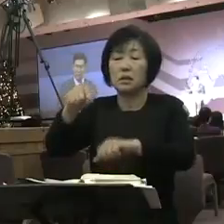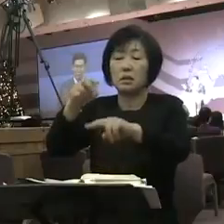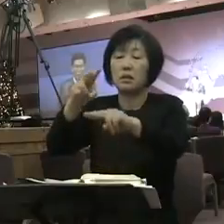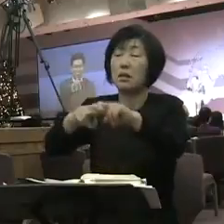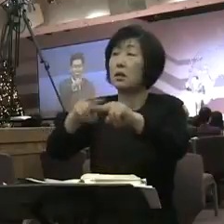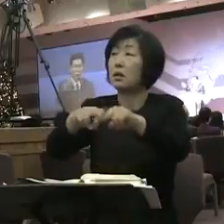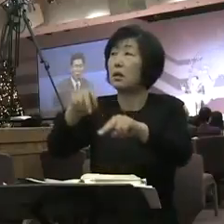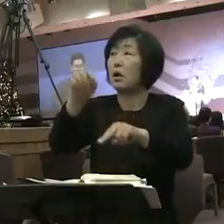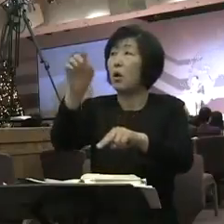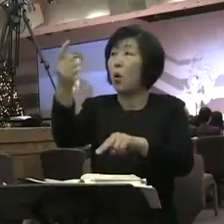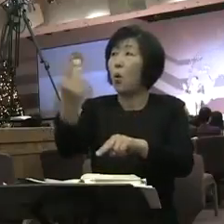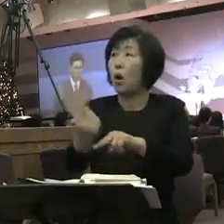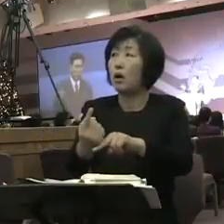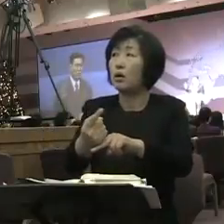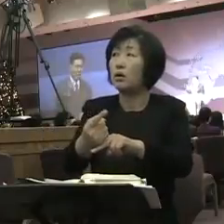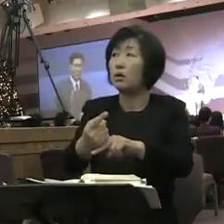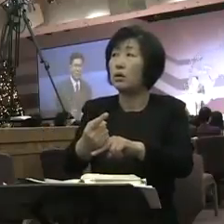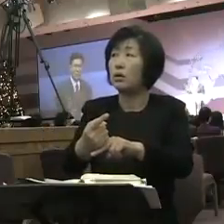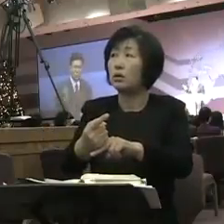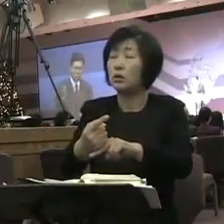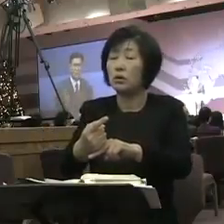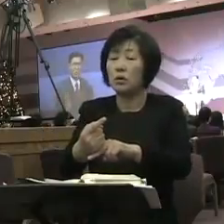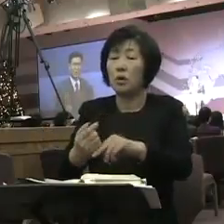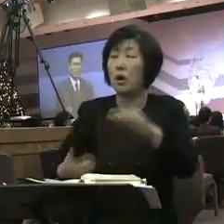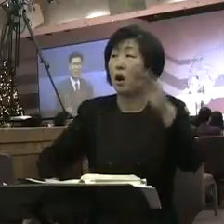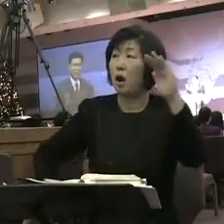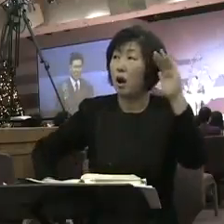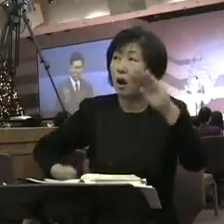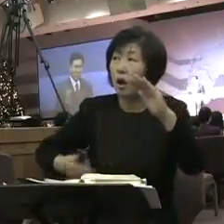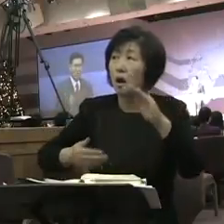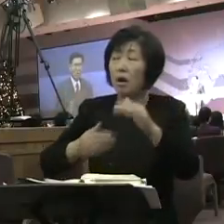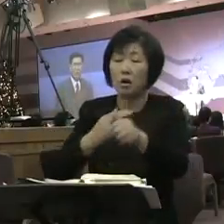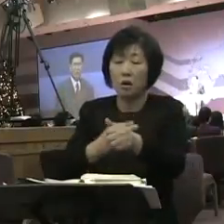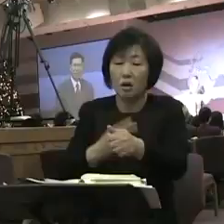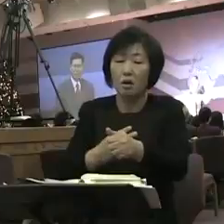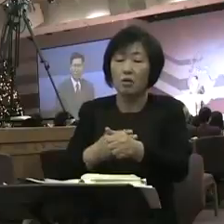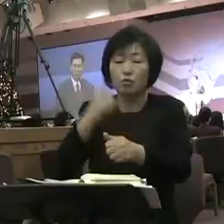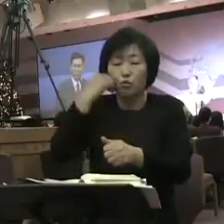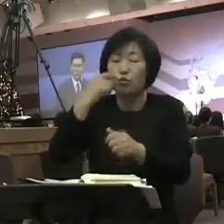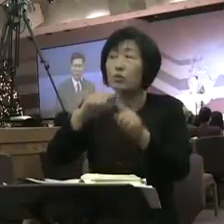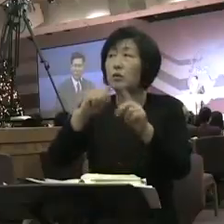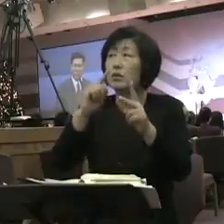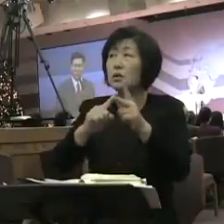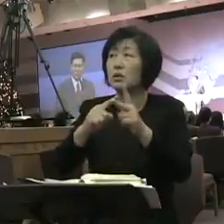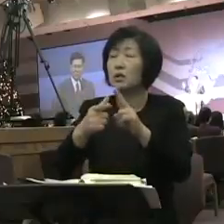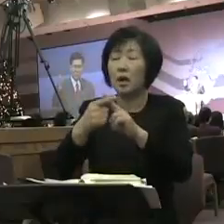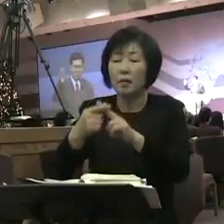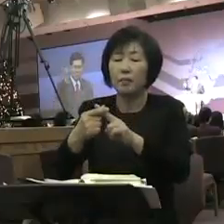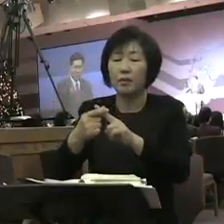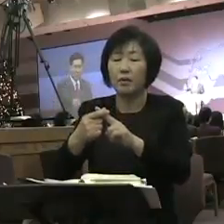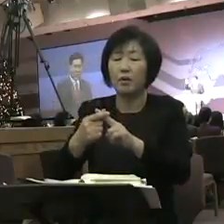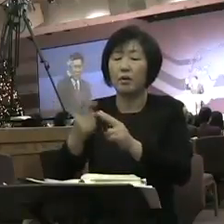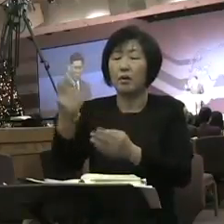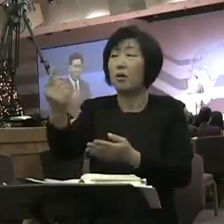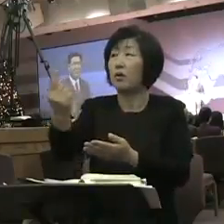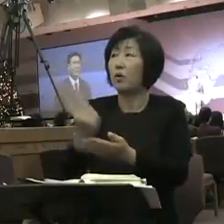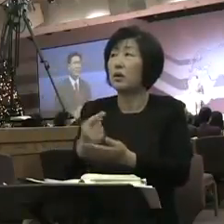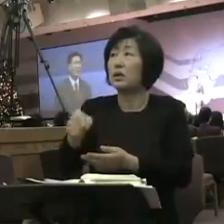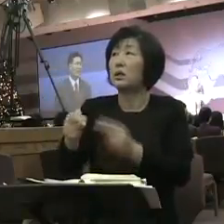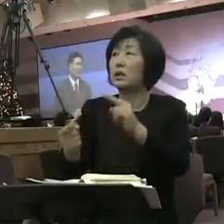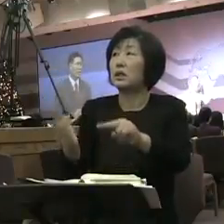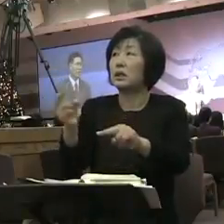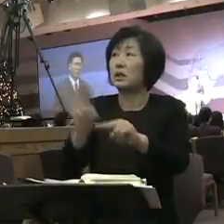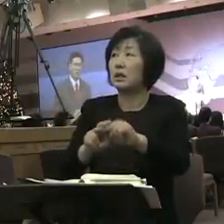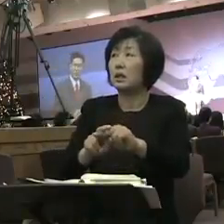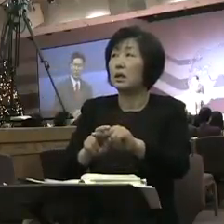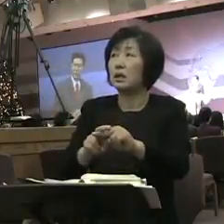기도하겠습니다. 여러분들 중에 누구든지, 교수건 학생이건 누구든지 저하고 같이 기도하기를 원하시는 분은 저는 이 자리에 꼭 있을